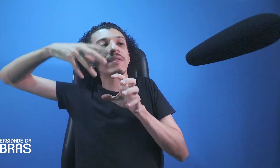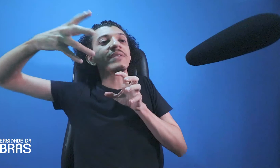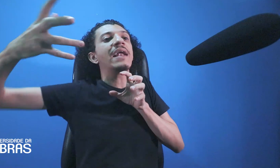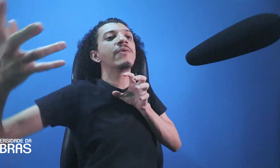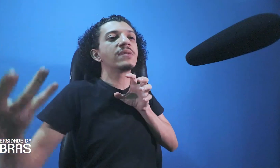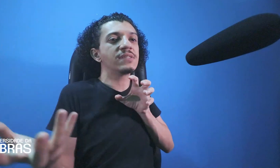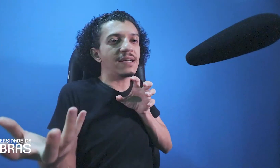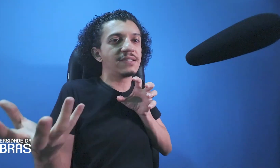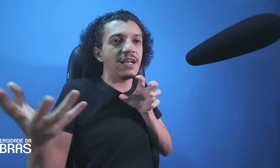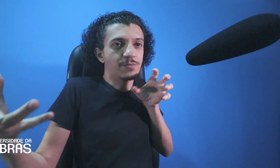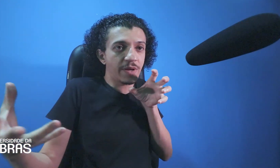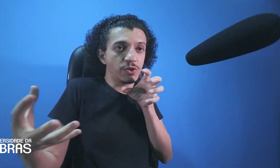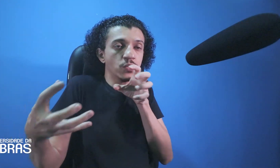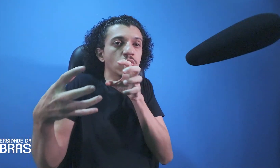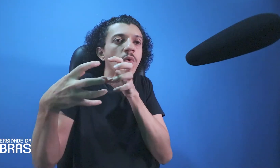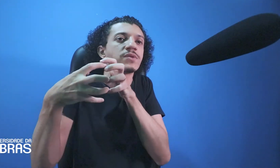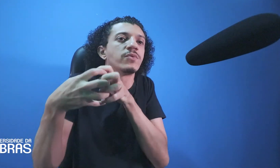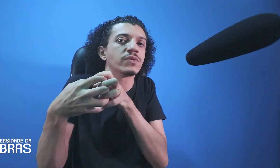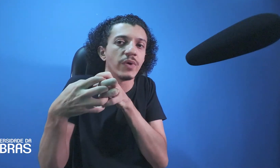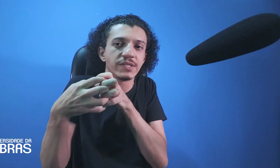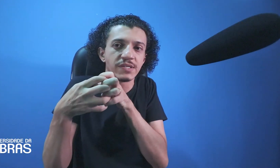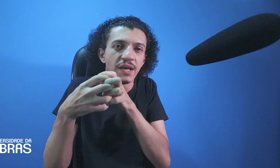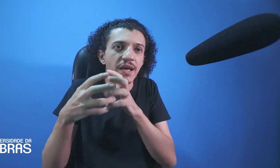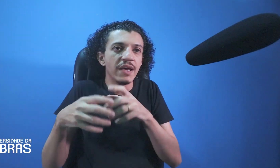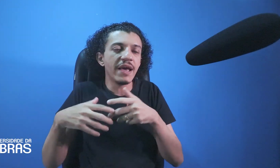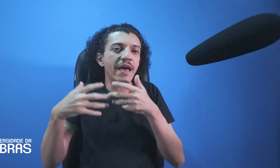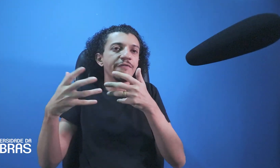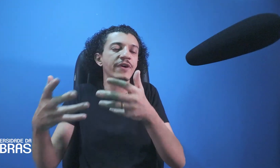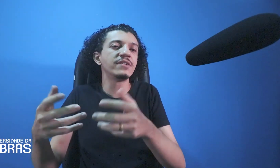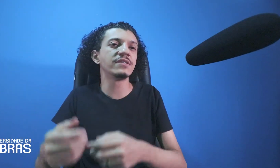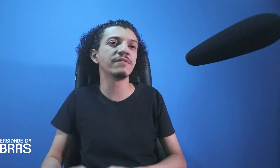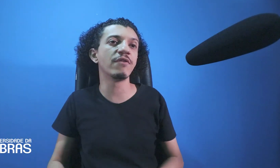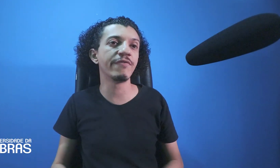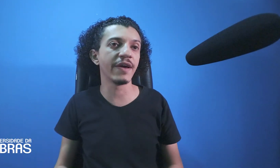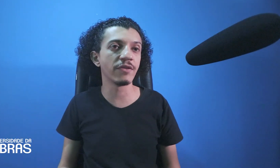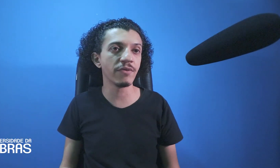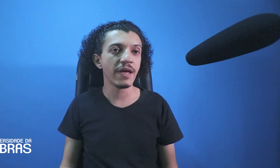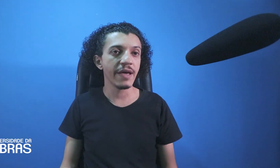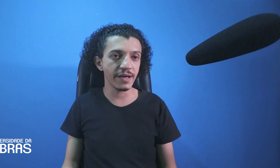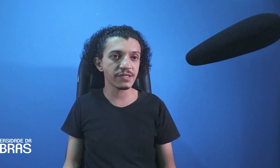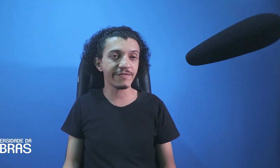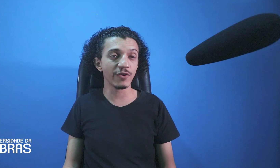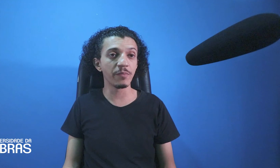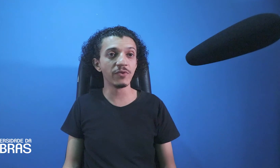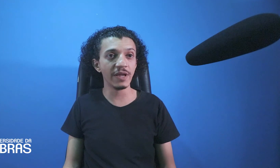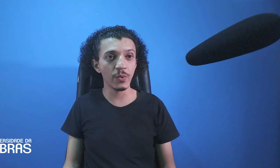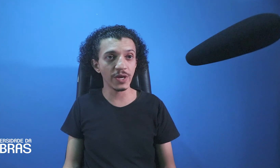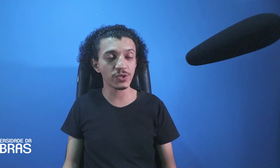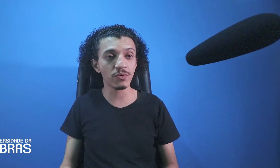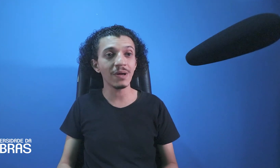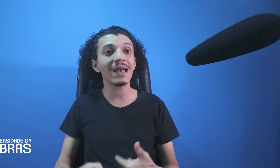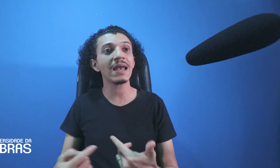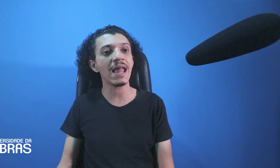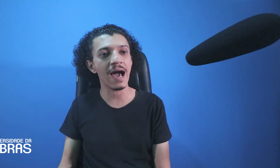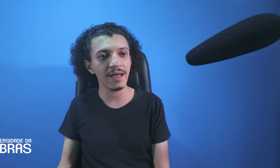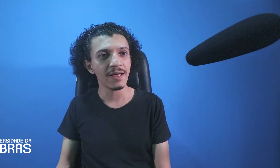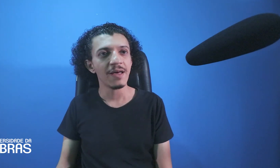da língua de sinais deles, porque juntou as duas coisas. E aí foi se desenvolvendo esse fenômeno linguístico lá,